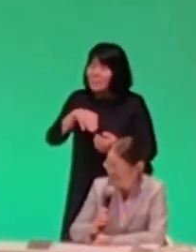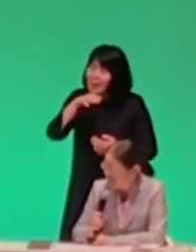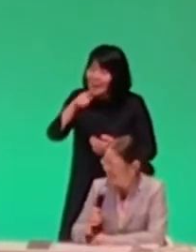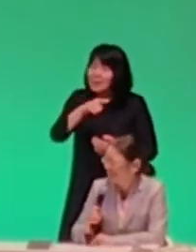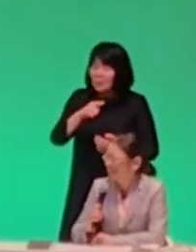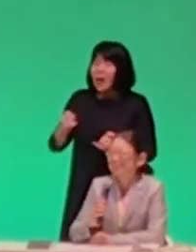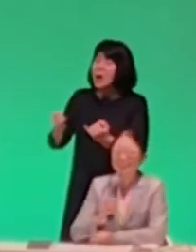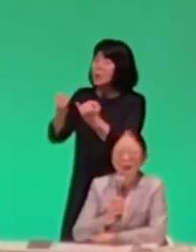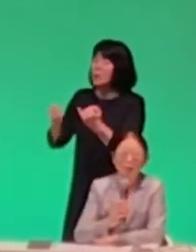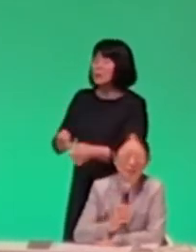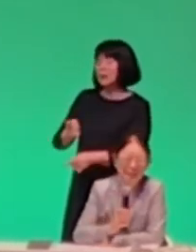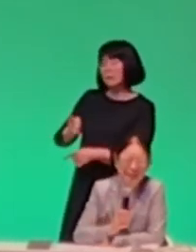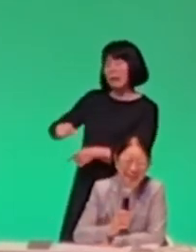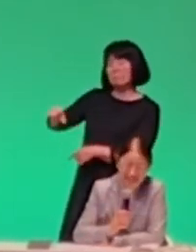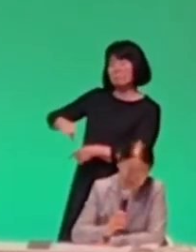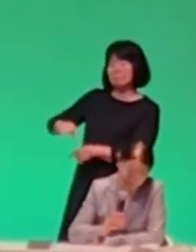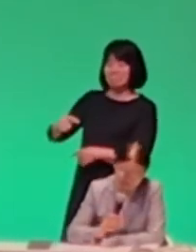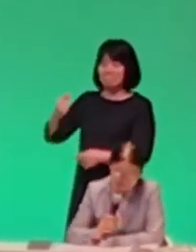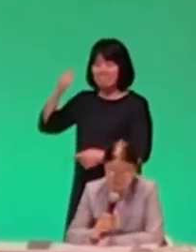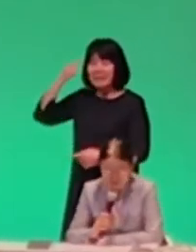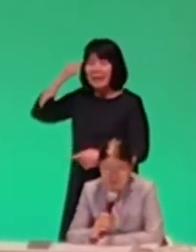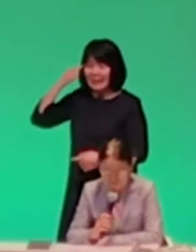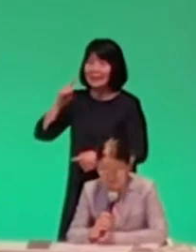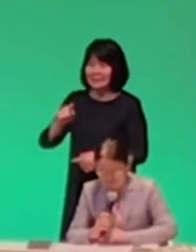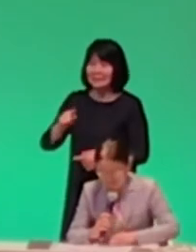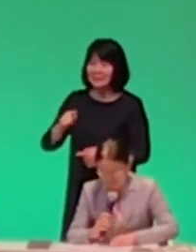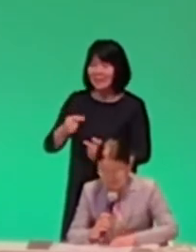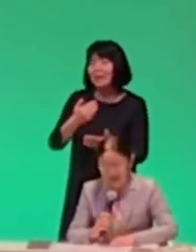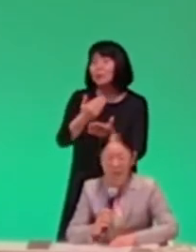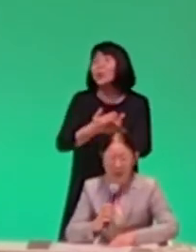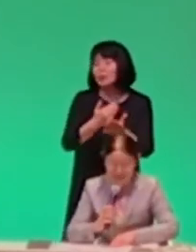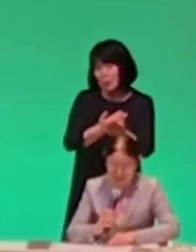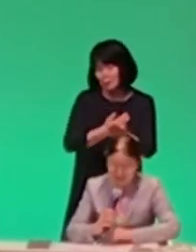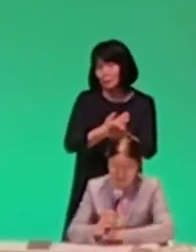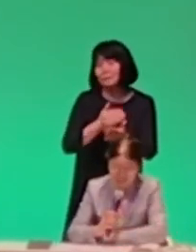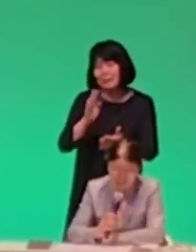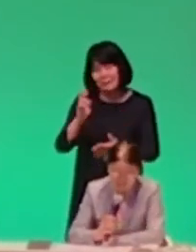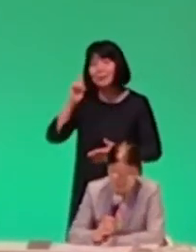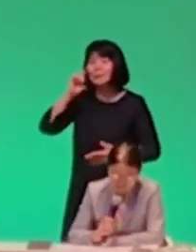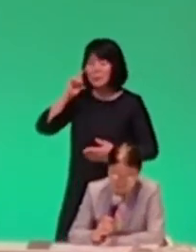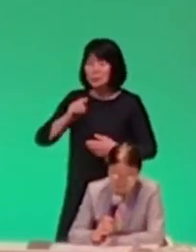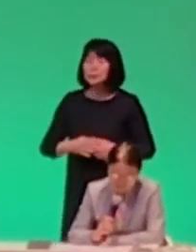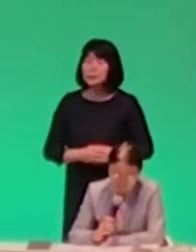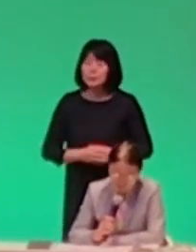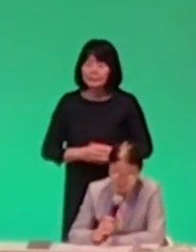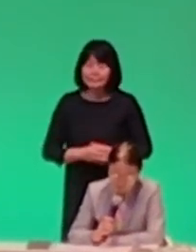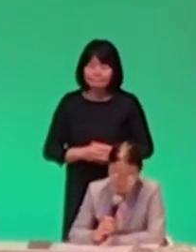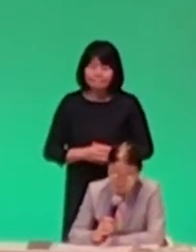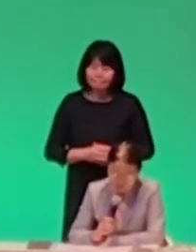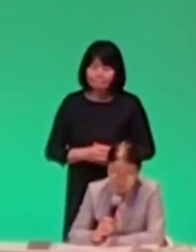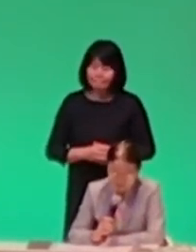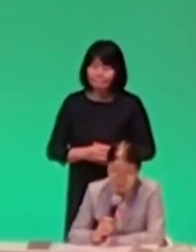と女はっていう気持ちがたくさんこうまだ残ってるっていう中だと思います。 で、